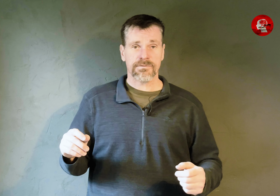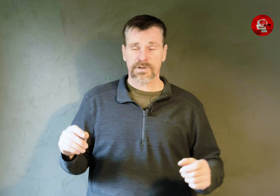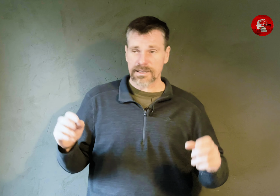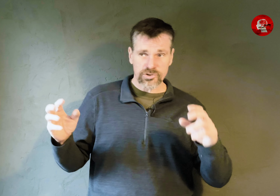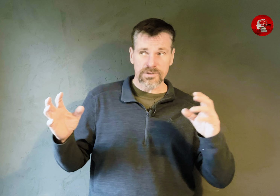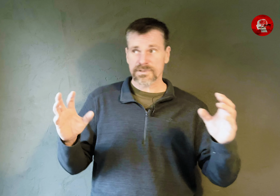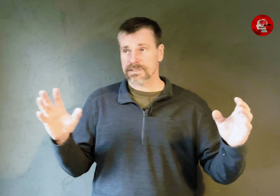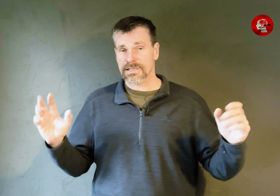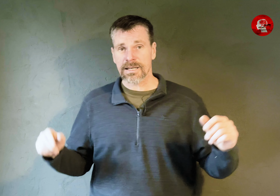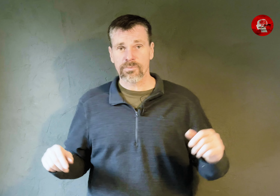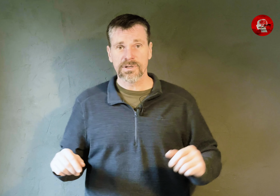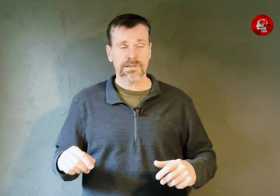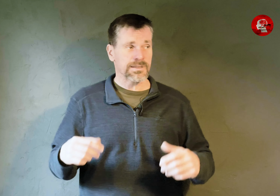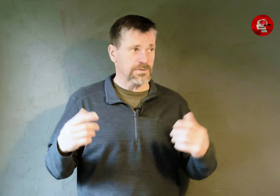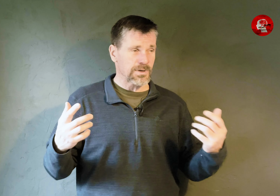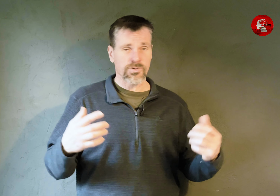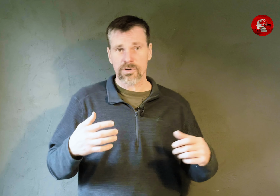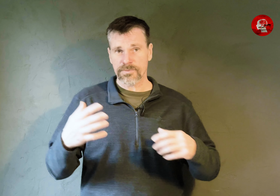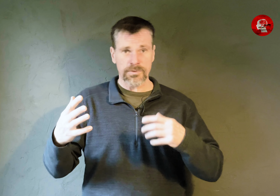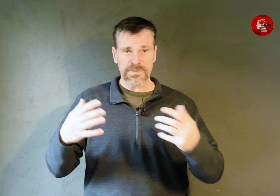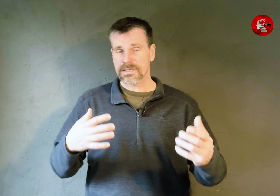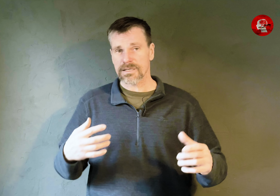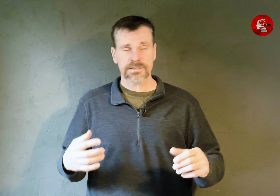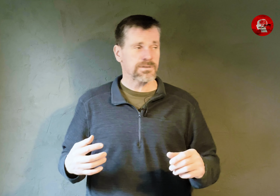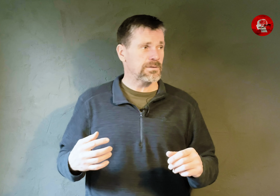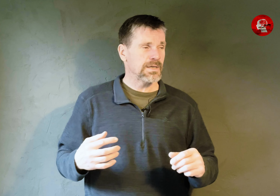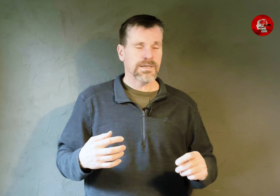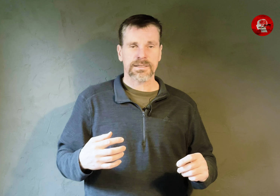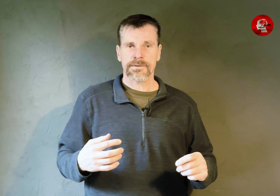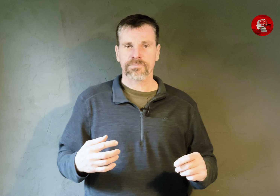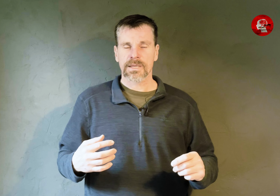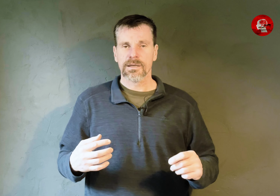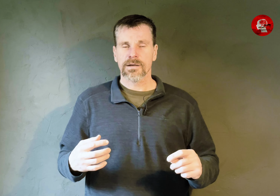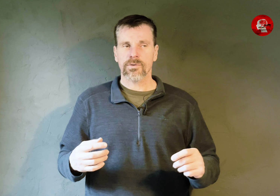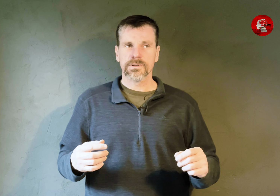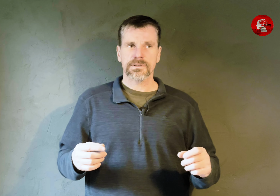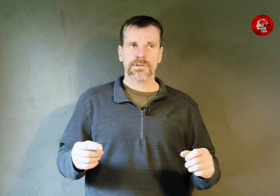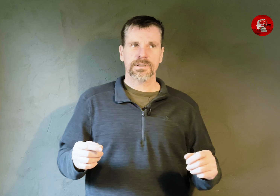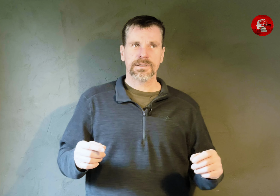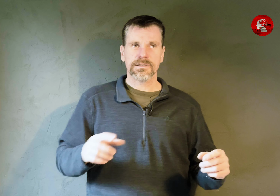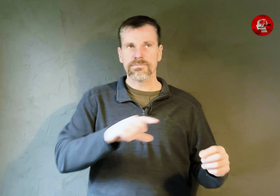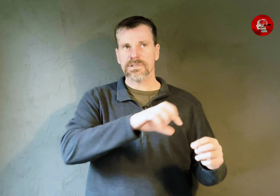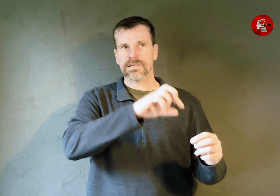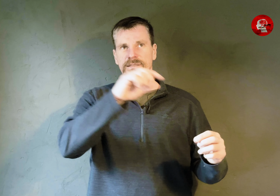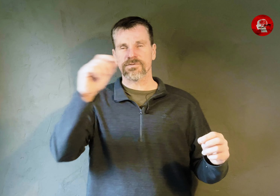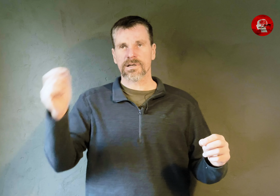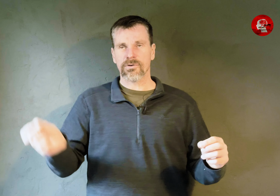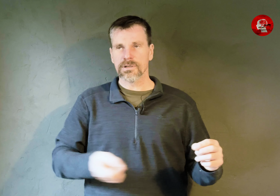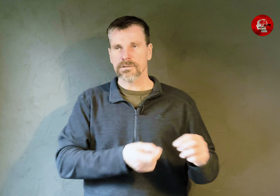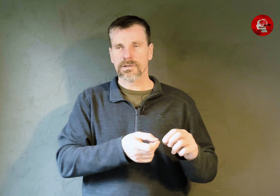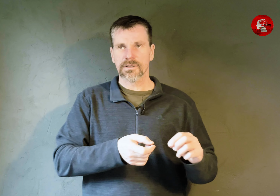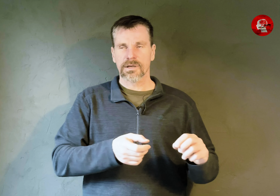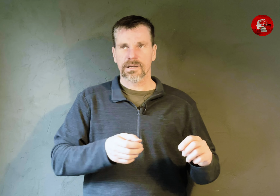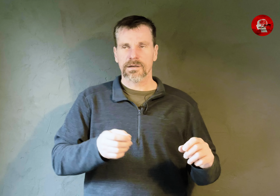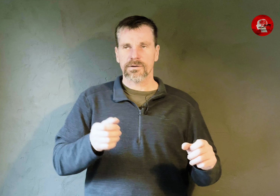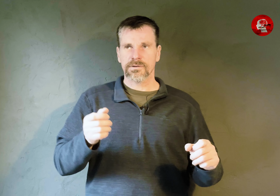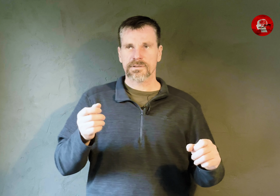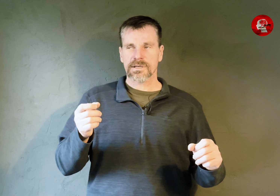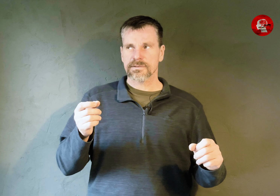kantenschliff ist jetzt in aller munde jetzt muss man gucken ob sie überhaupt sicher ist und so und nimmt die kette von der rolle und sagt so